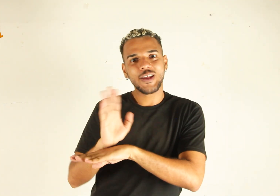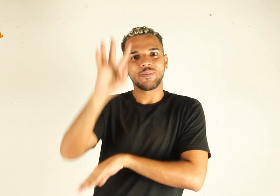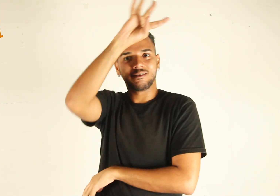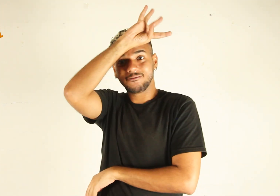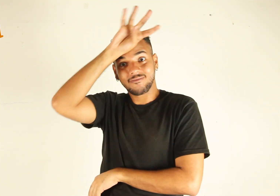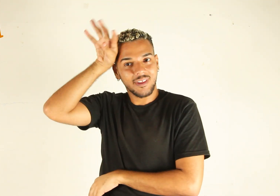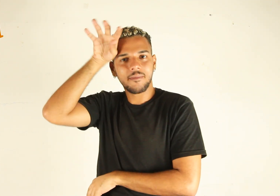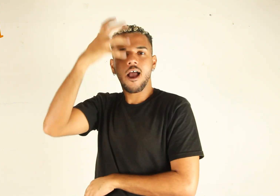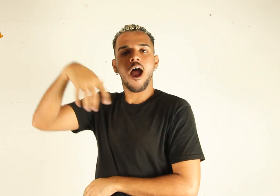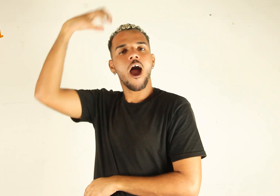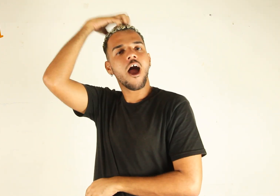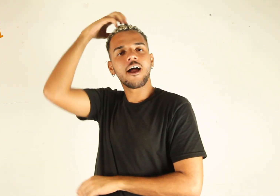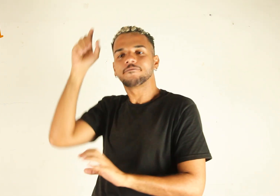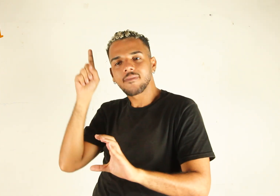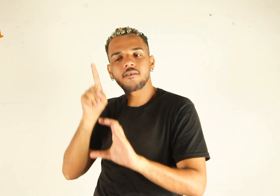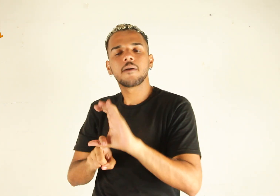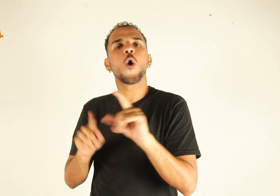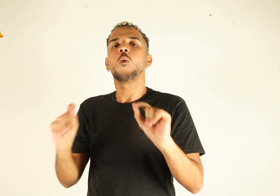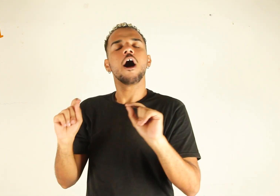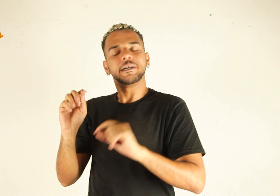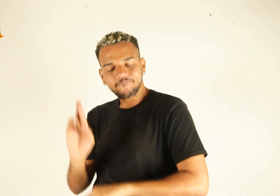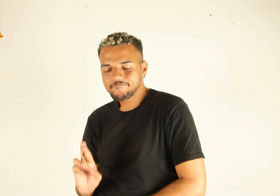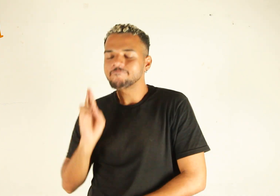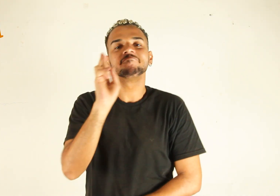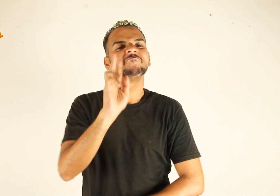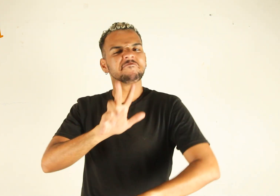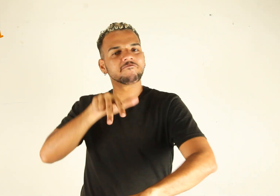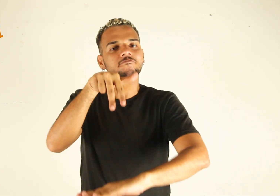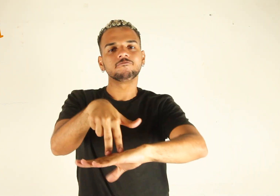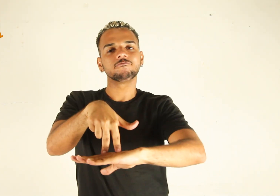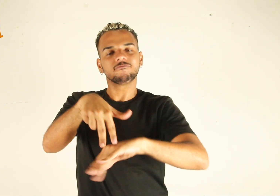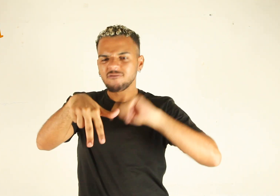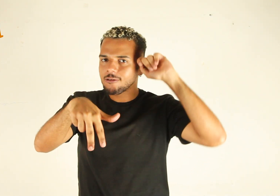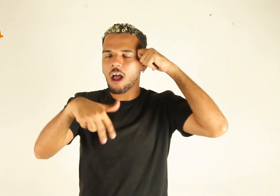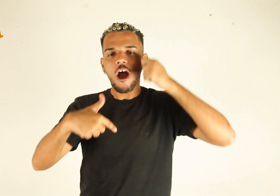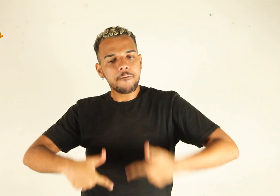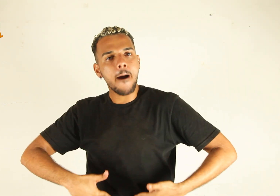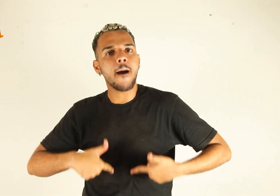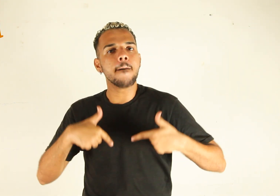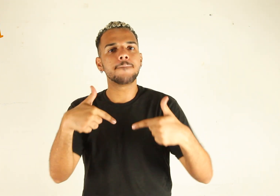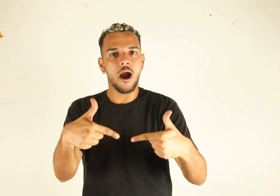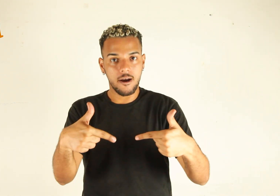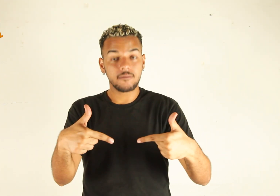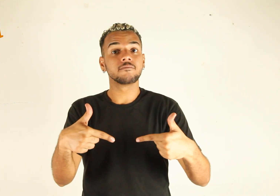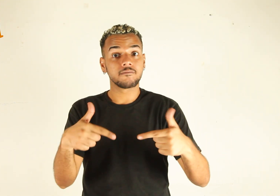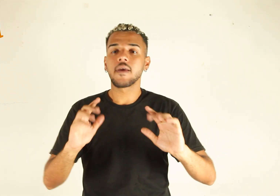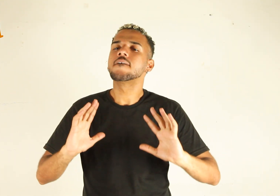uma ação de grande impacto, que foi a encomenda do filme Ginga, Rainha de Angola, representando a